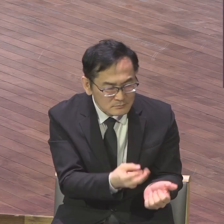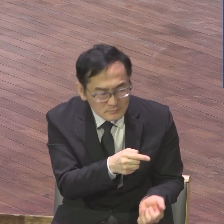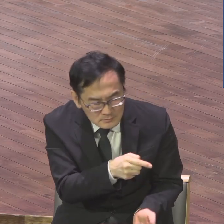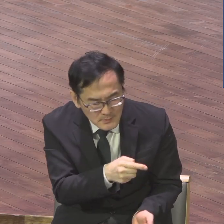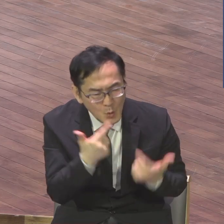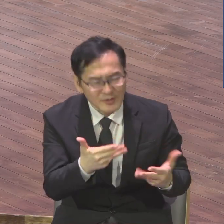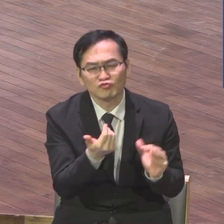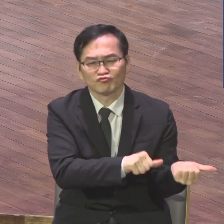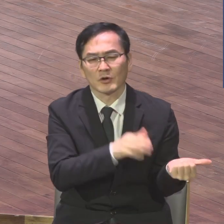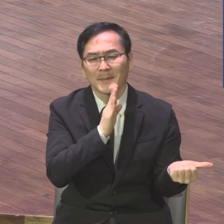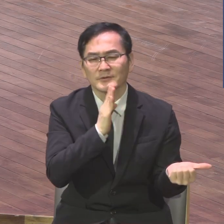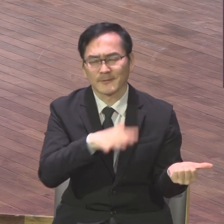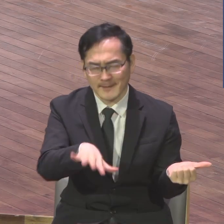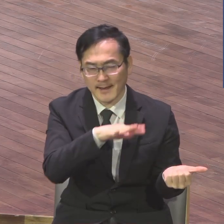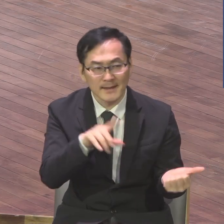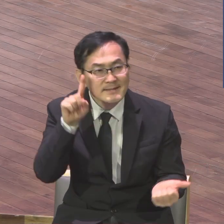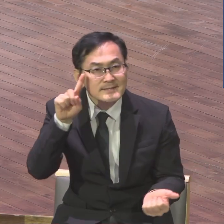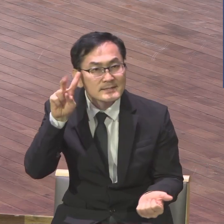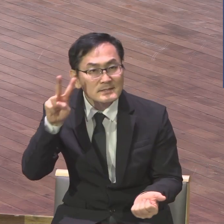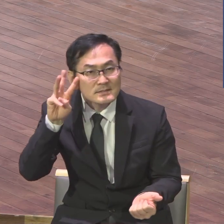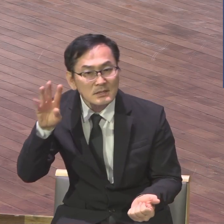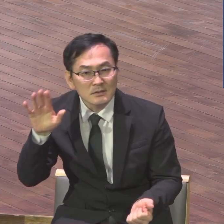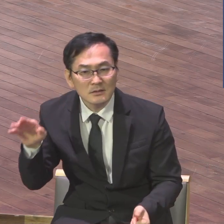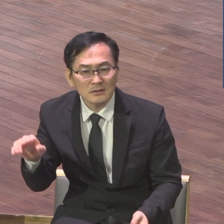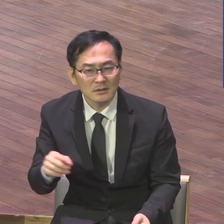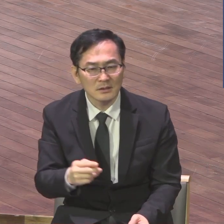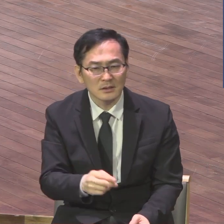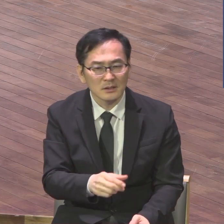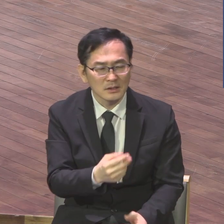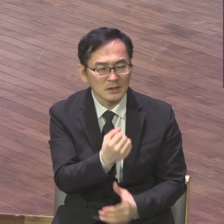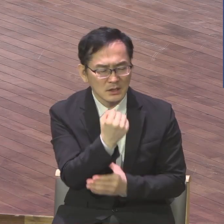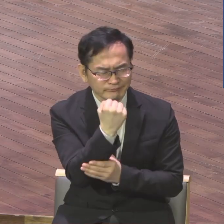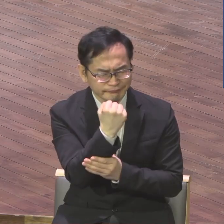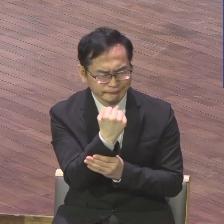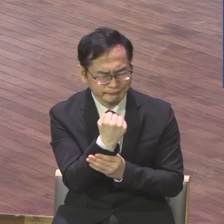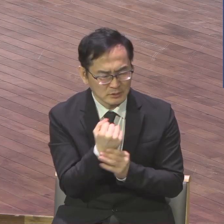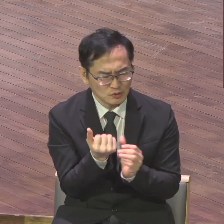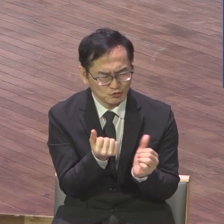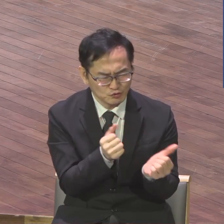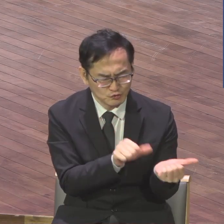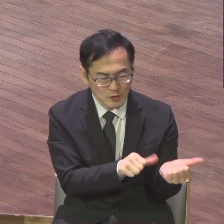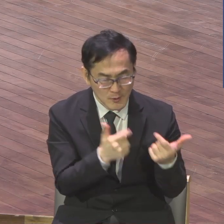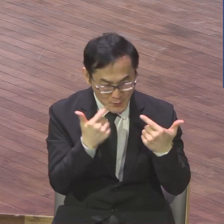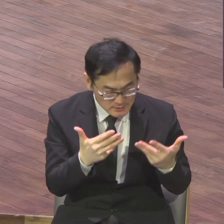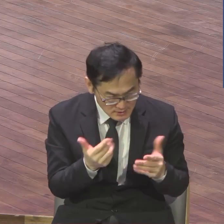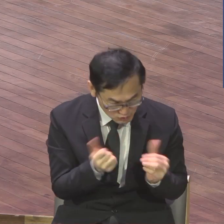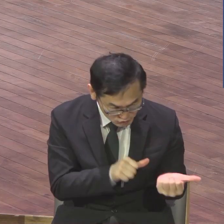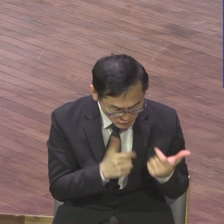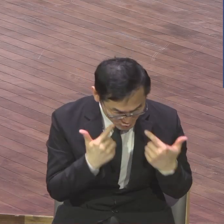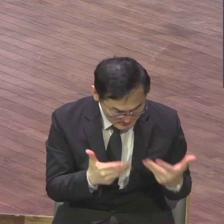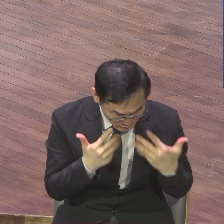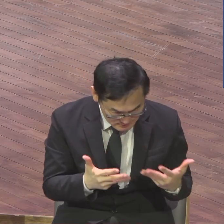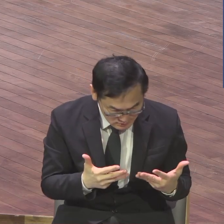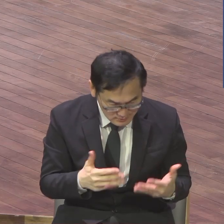하기 위해서 나흘. 희차가 썩어 냄새가 날 정도가 상태가 돼.